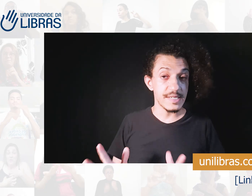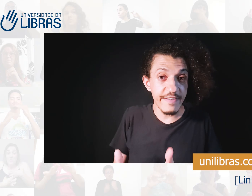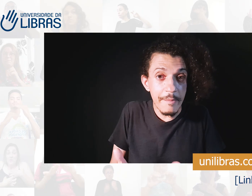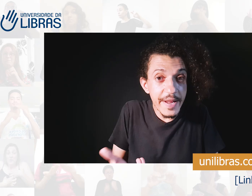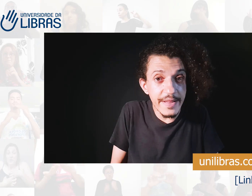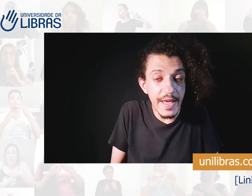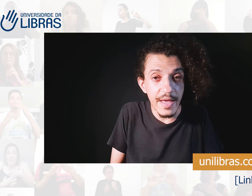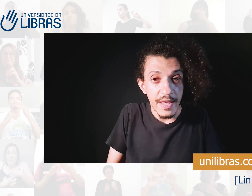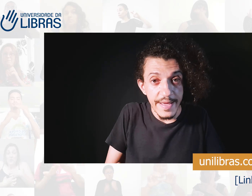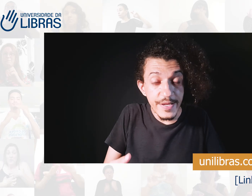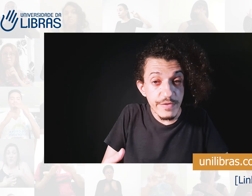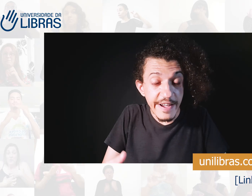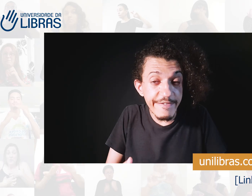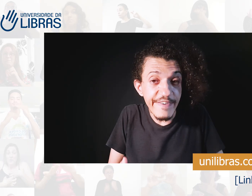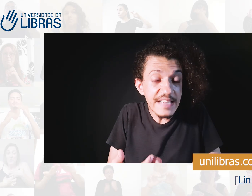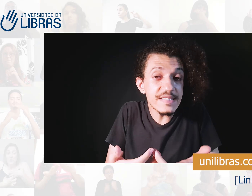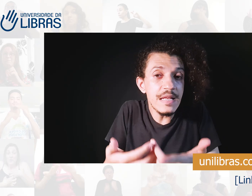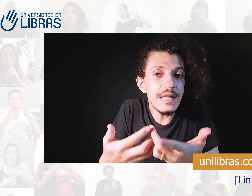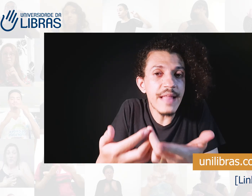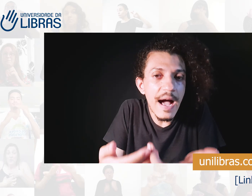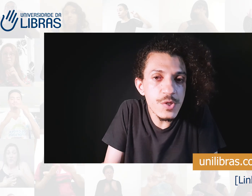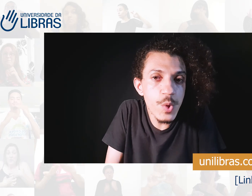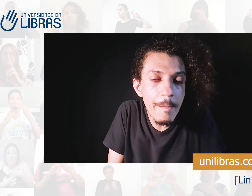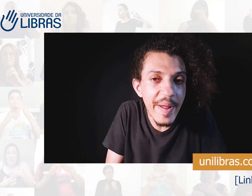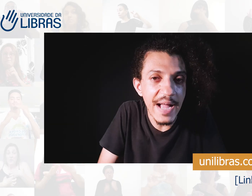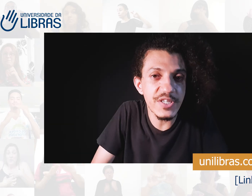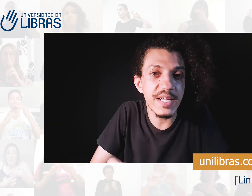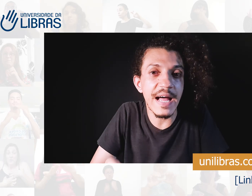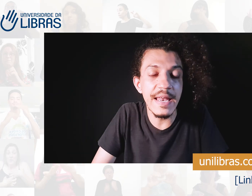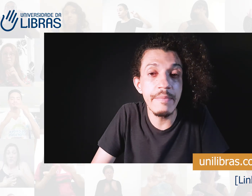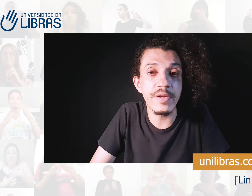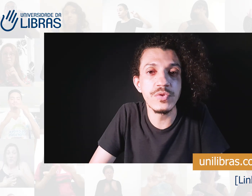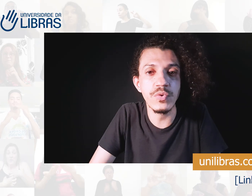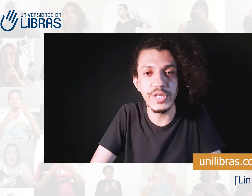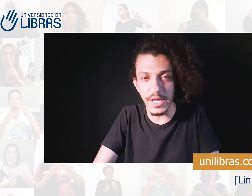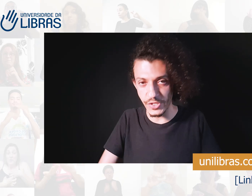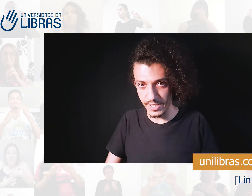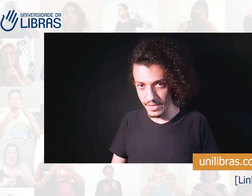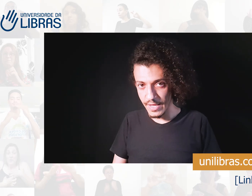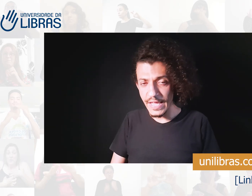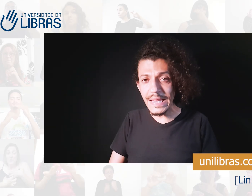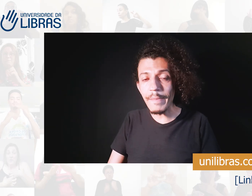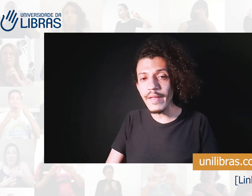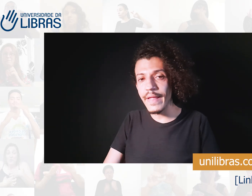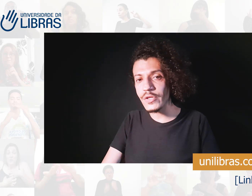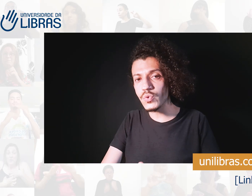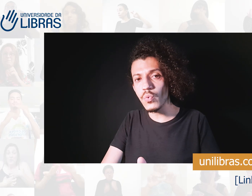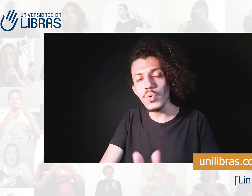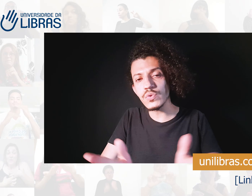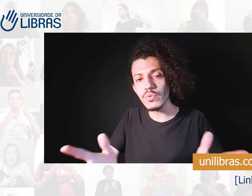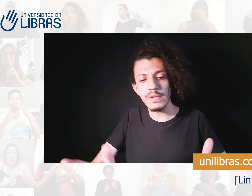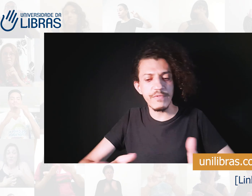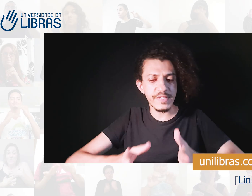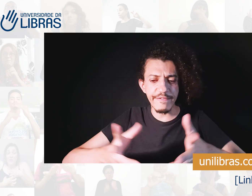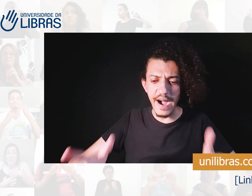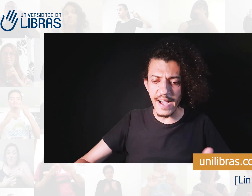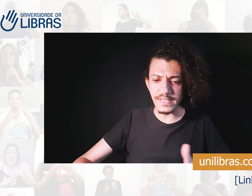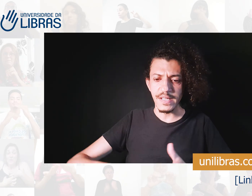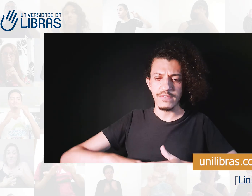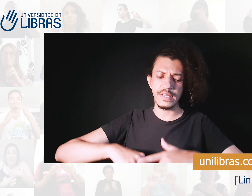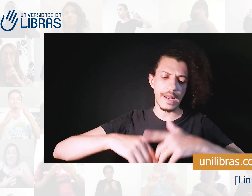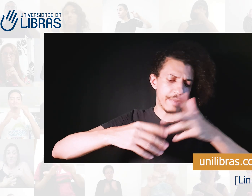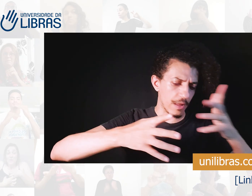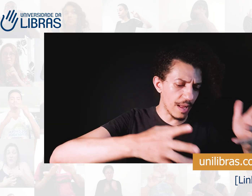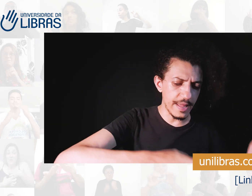Não, você vai aprender e isso vai facilitar a sua prática da Libras do dia a dia. Independente do uso que você